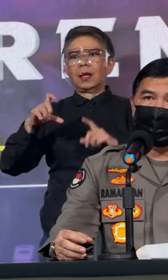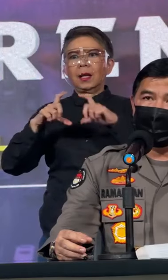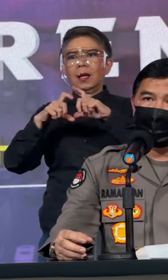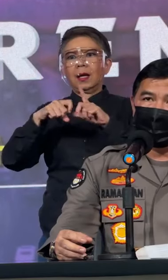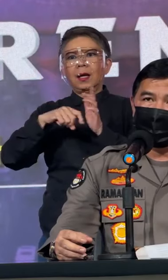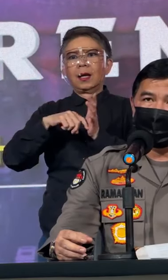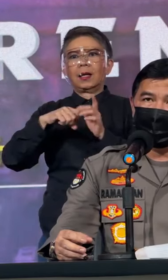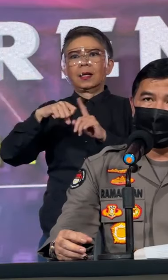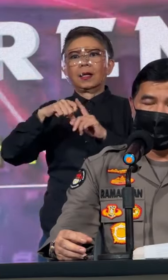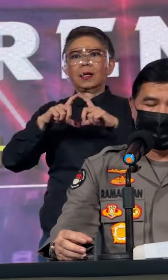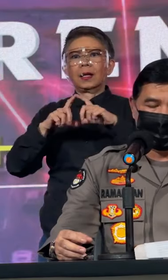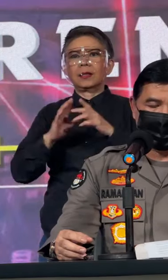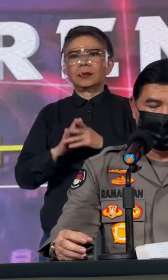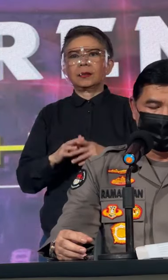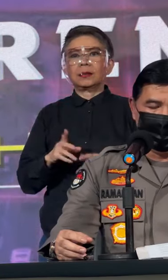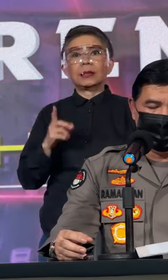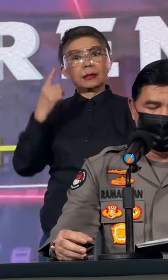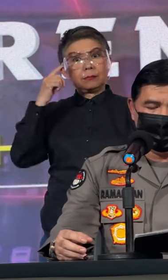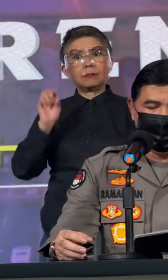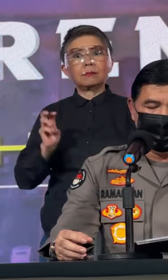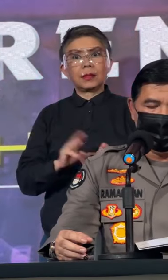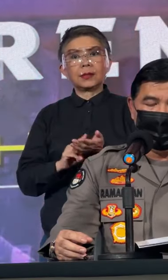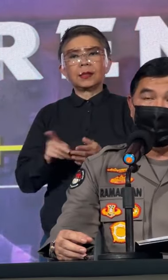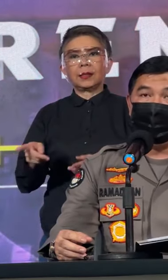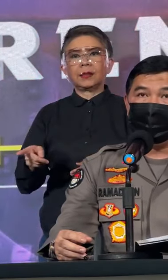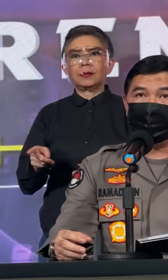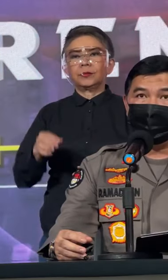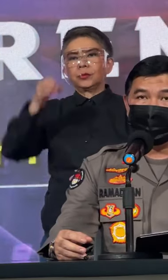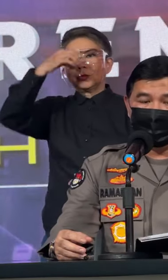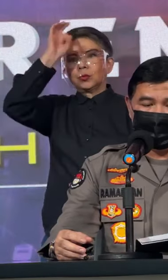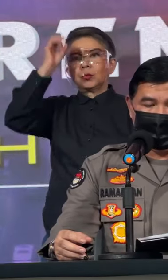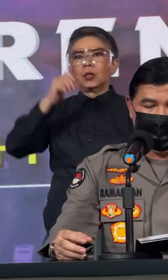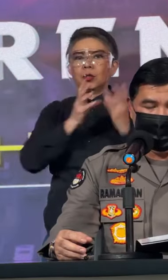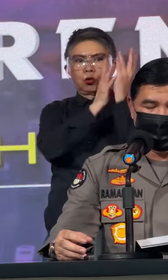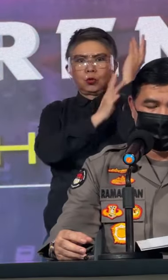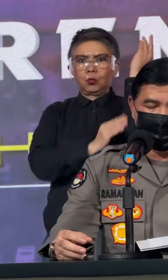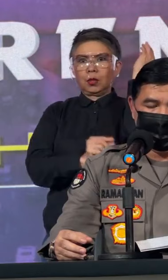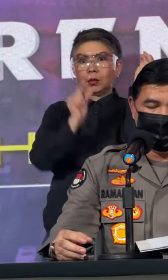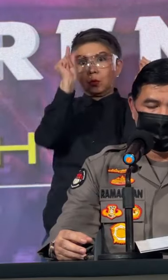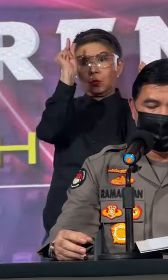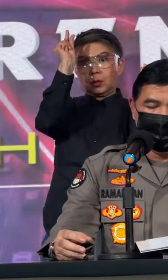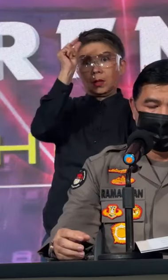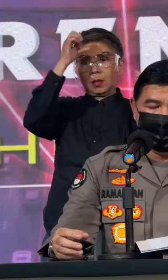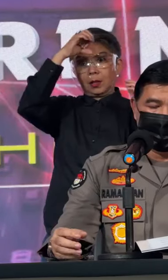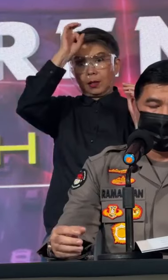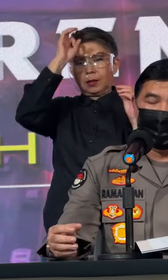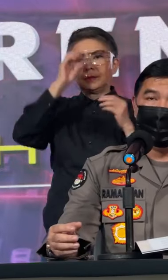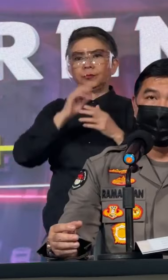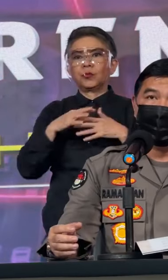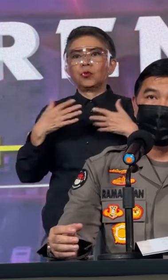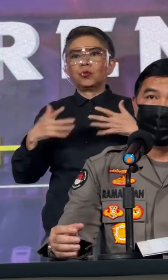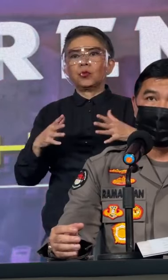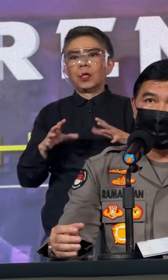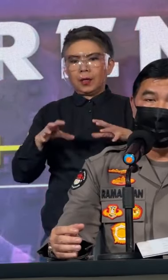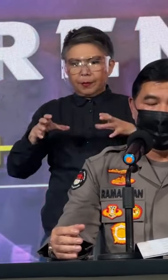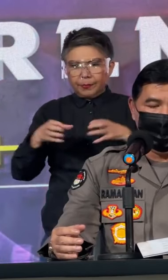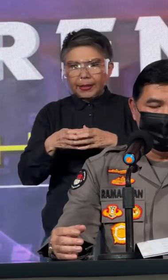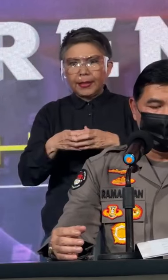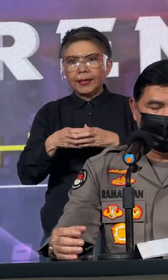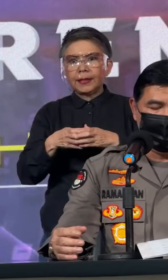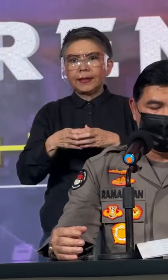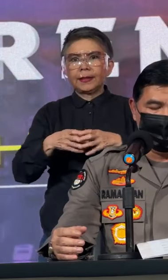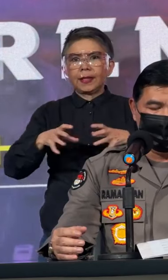Terkait dengan hal tersebut, Polda Sumatera Utara telah membentuk